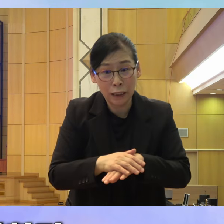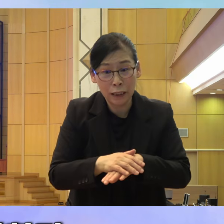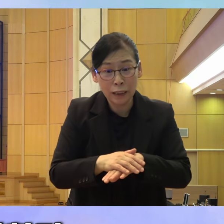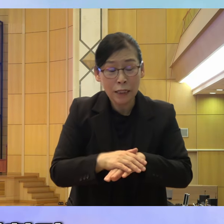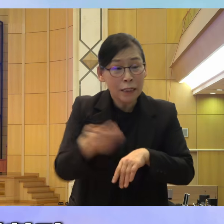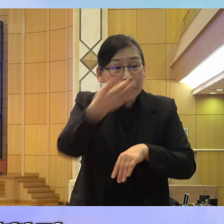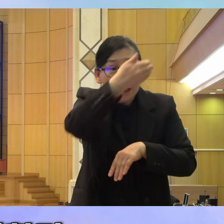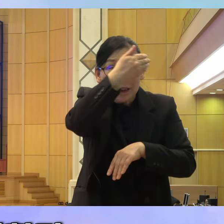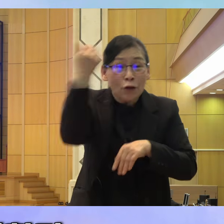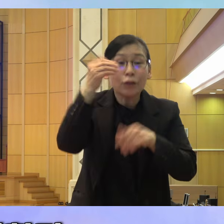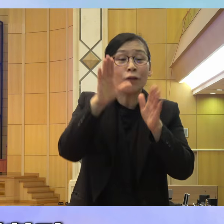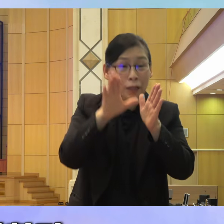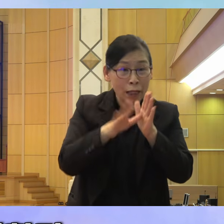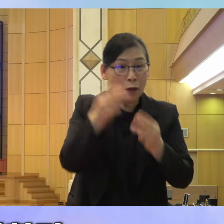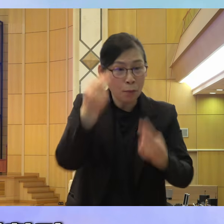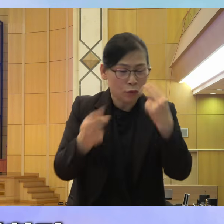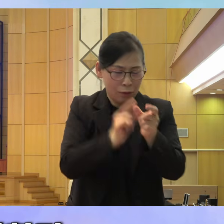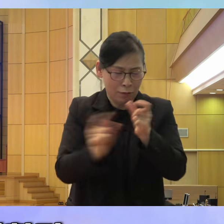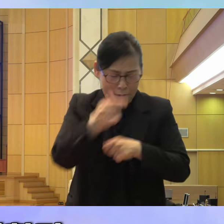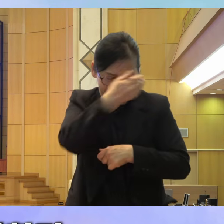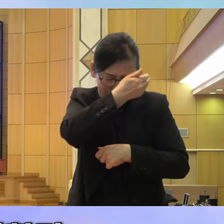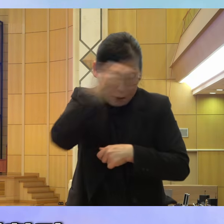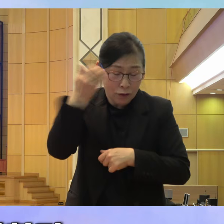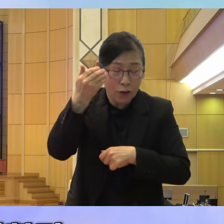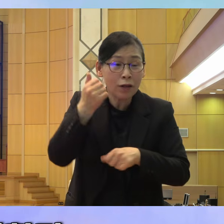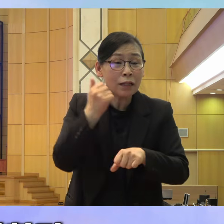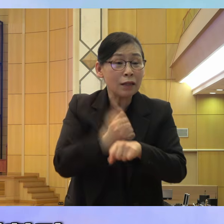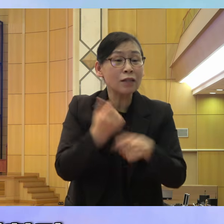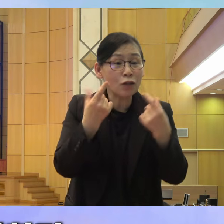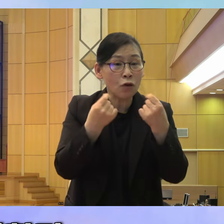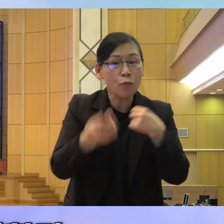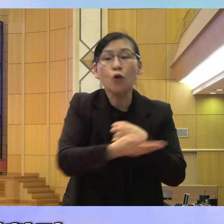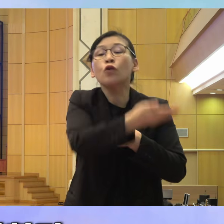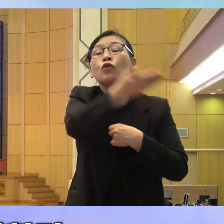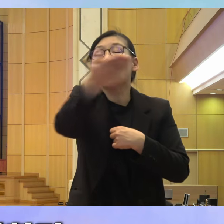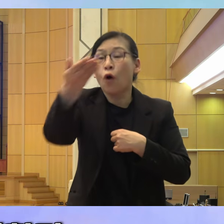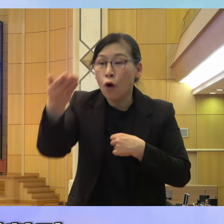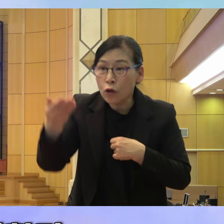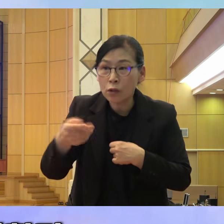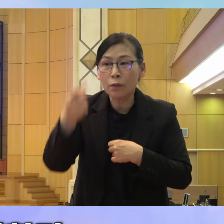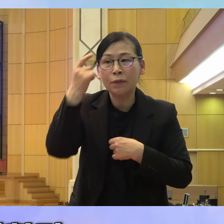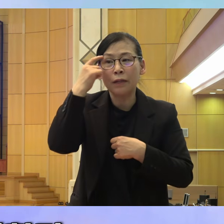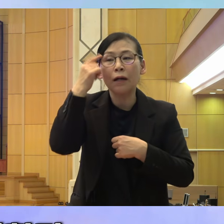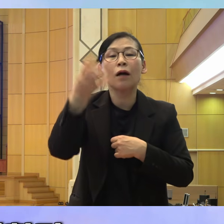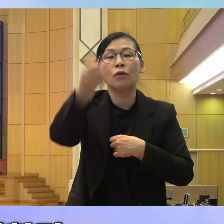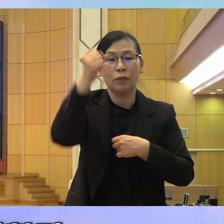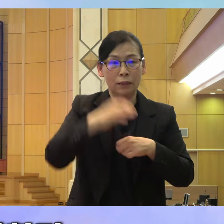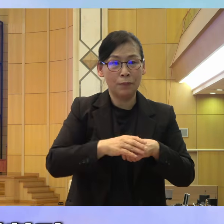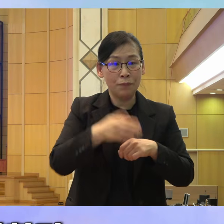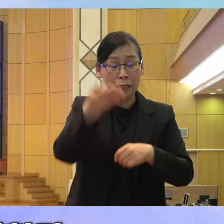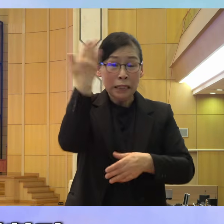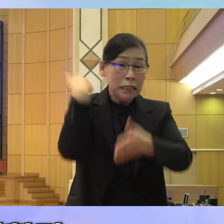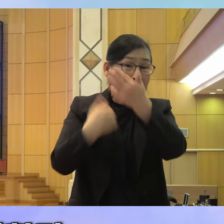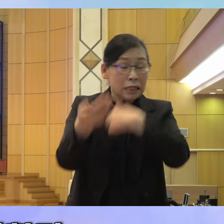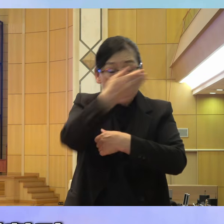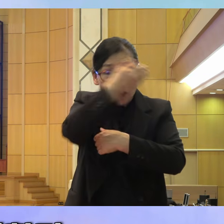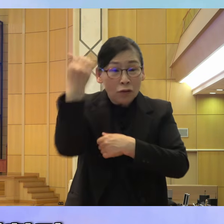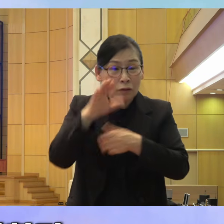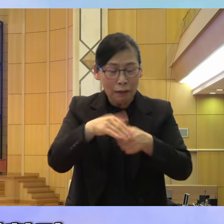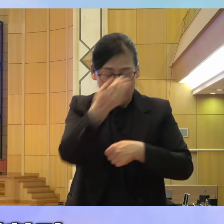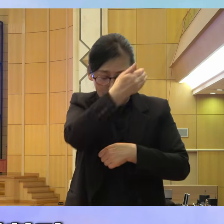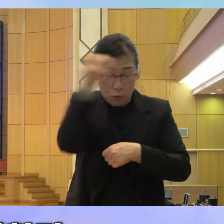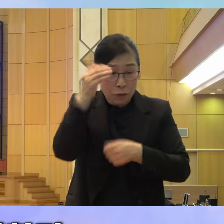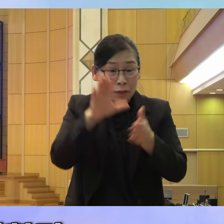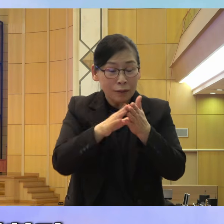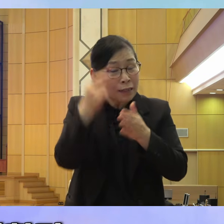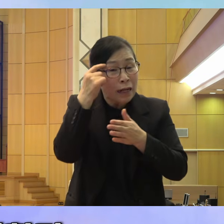여러분, 청년의 때보다 더 청년의 때처럼 여러분들은 생각해야 돼. 지나간 청년 시절이